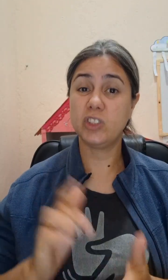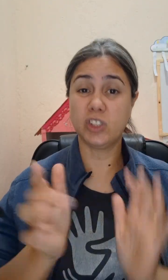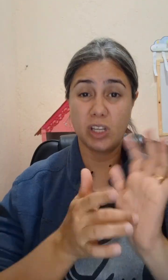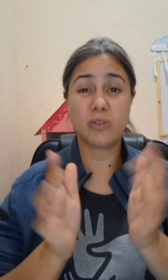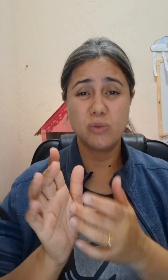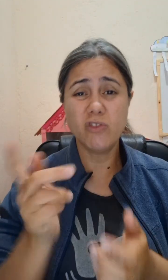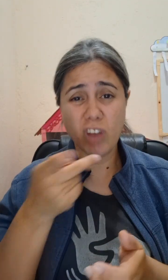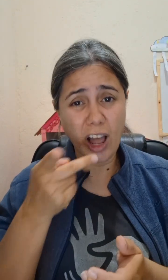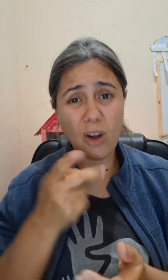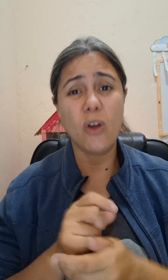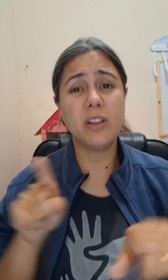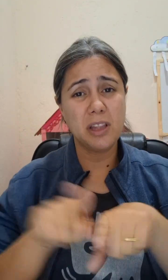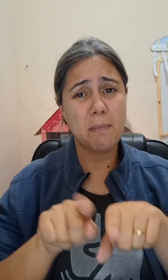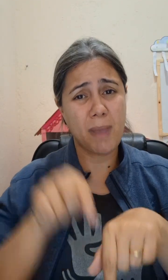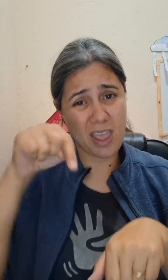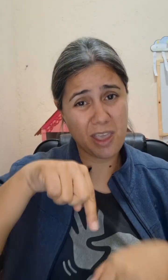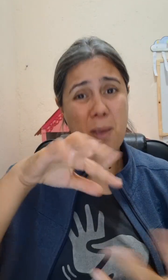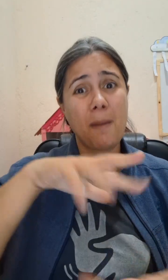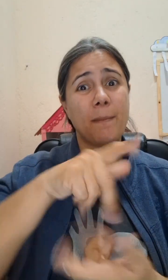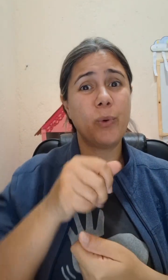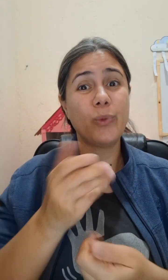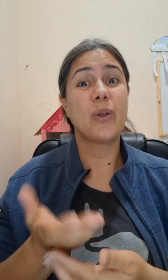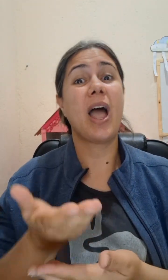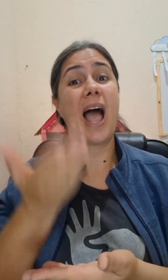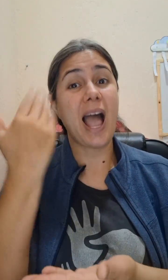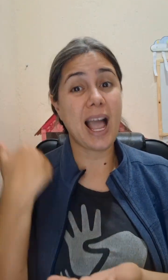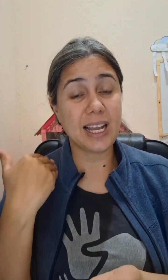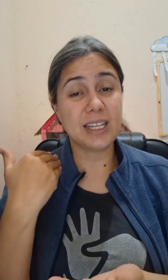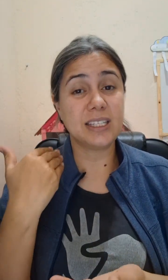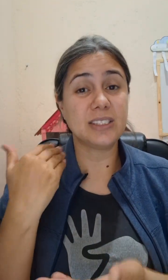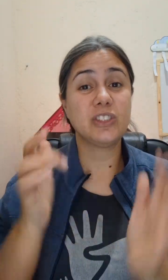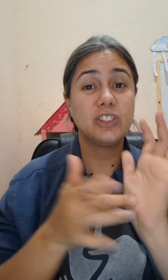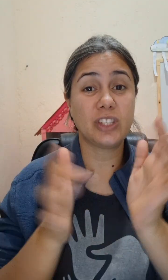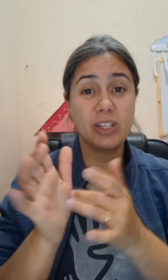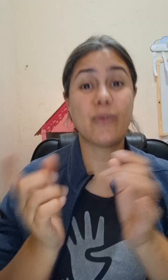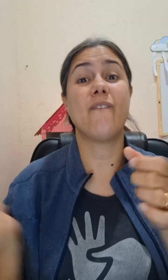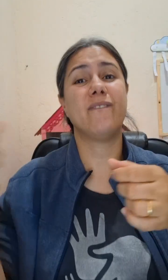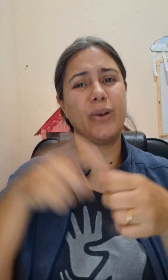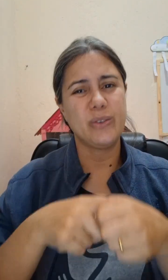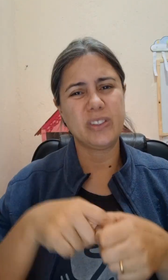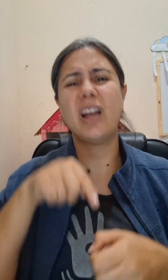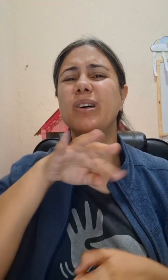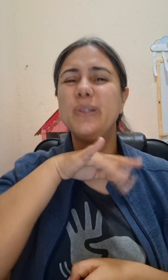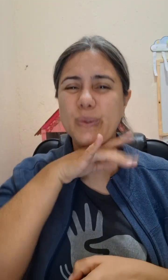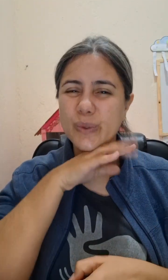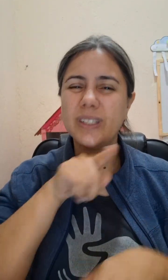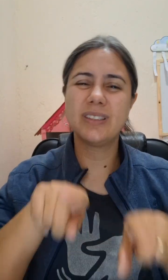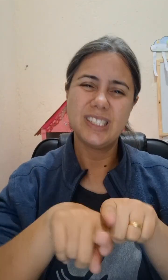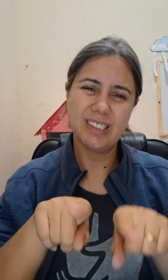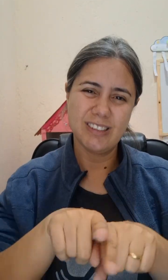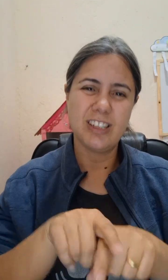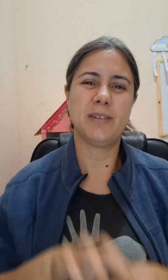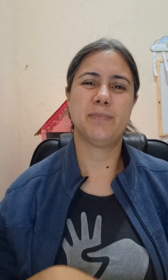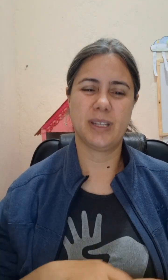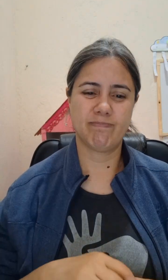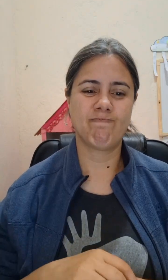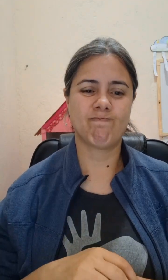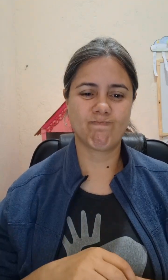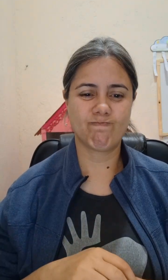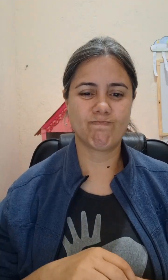igual também. Se nós não entendermos o que a Bíblia fala sobre